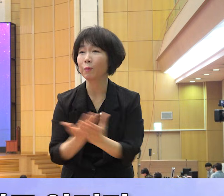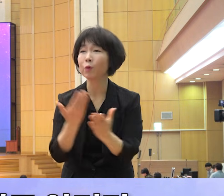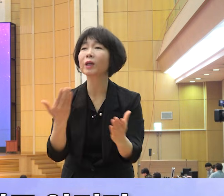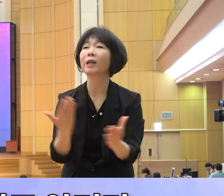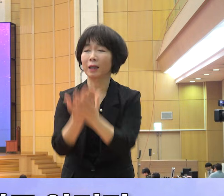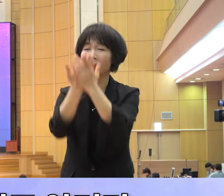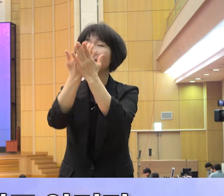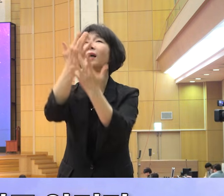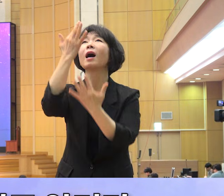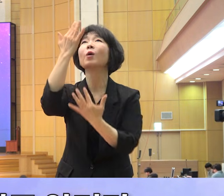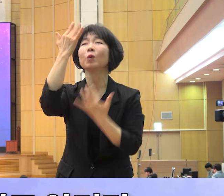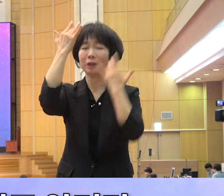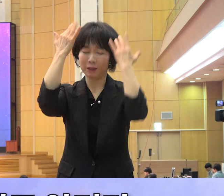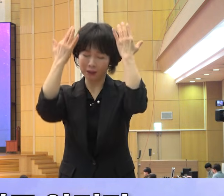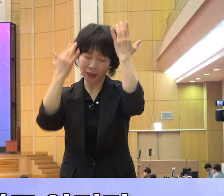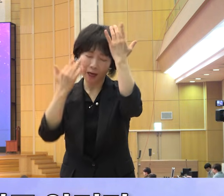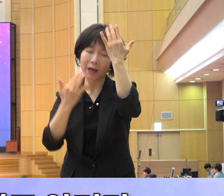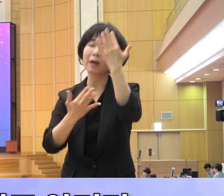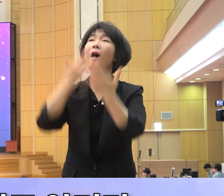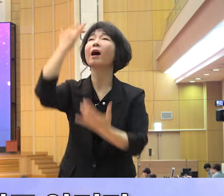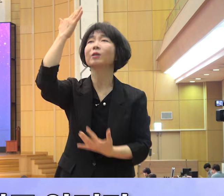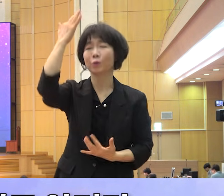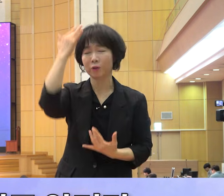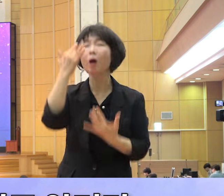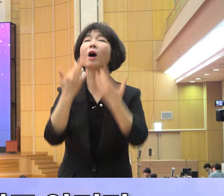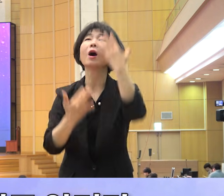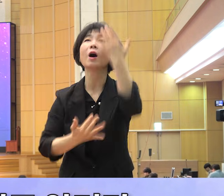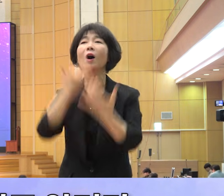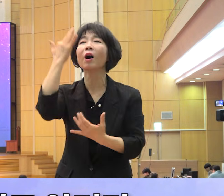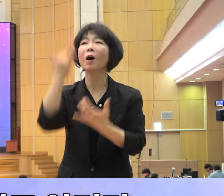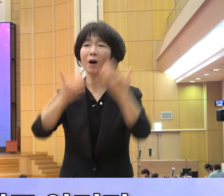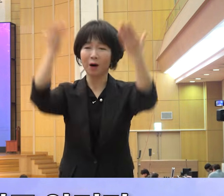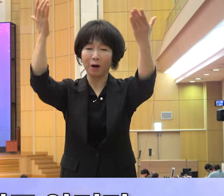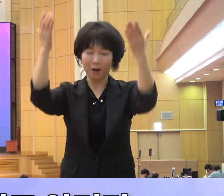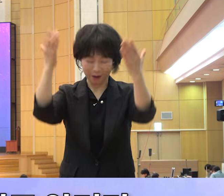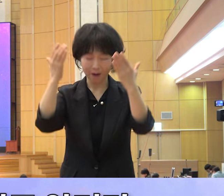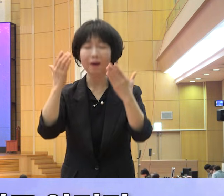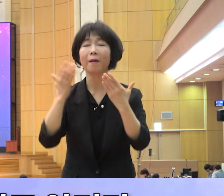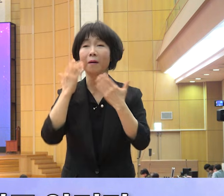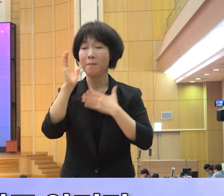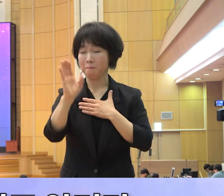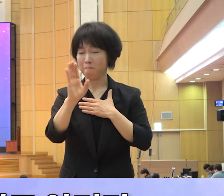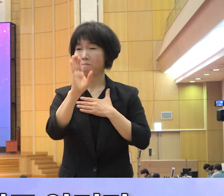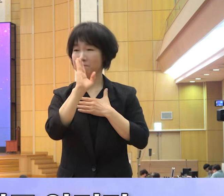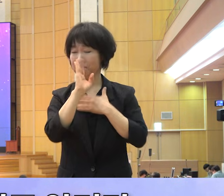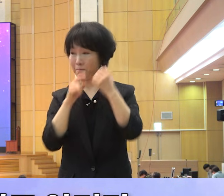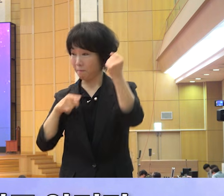부흥의 불길 타오르게 하소서.